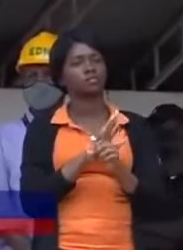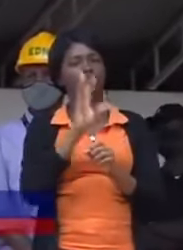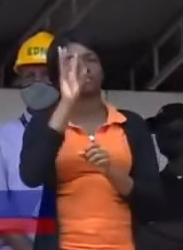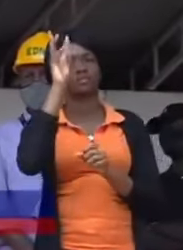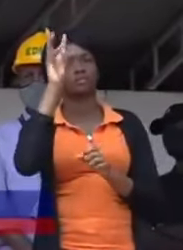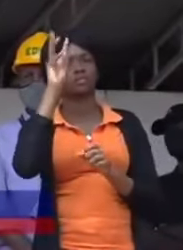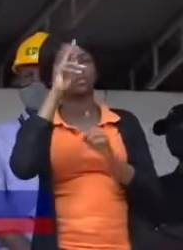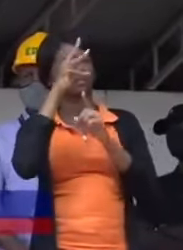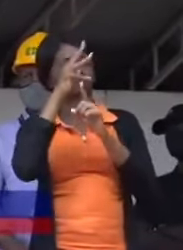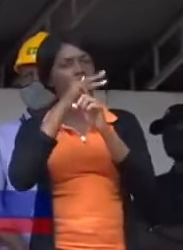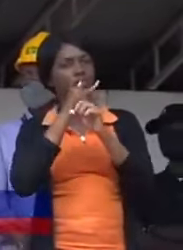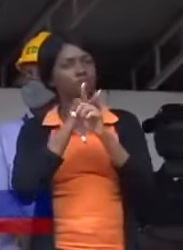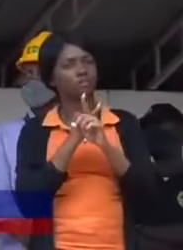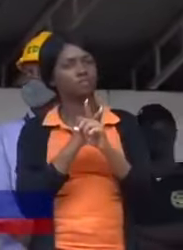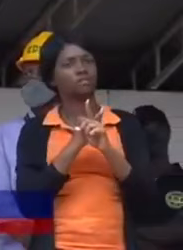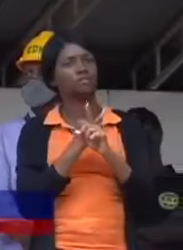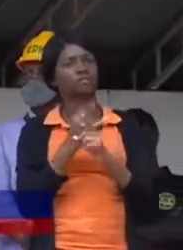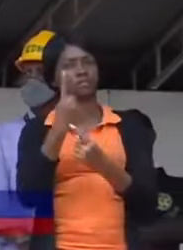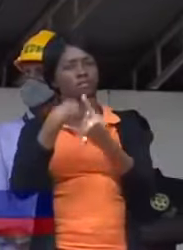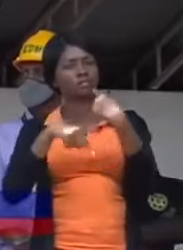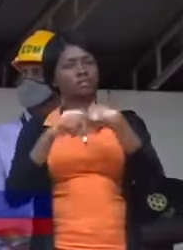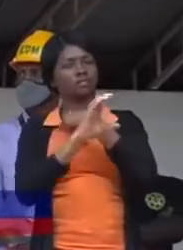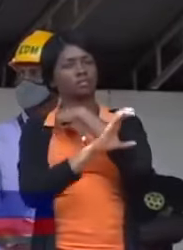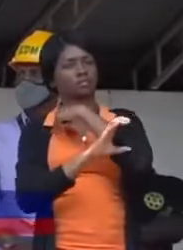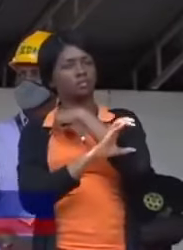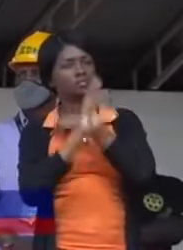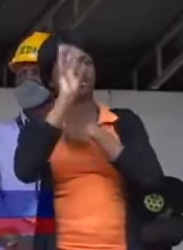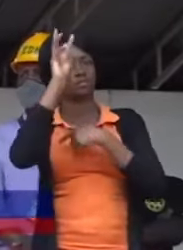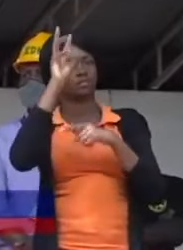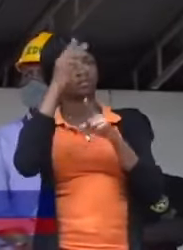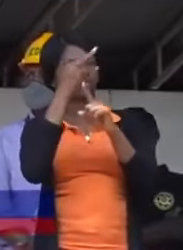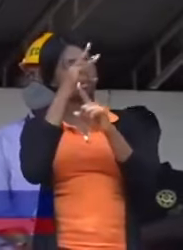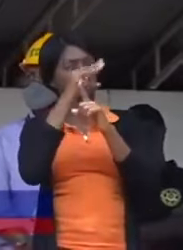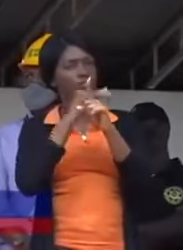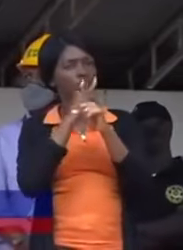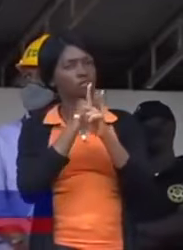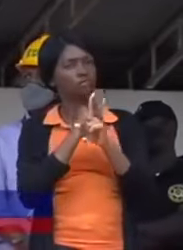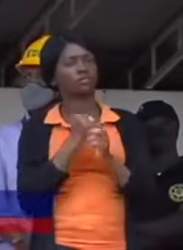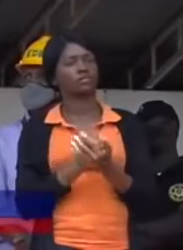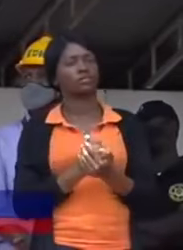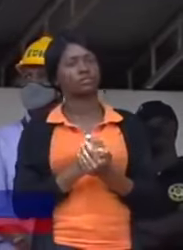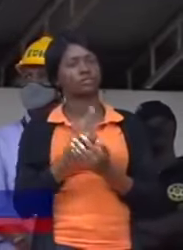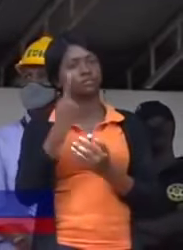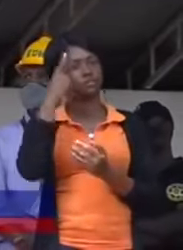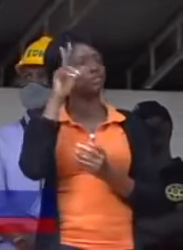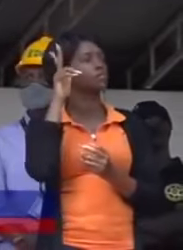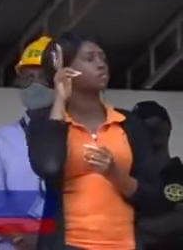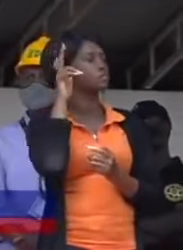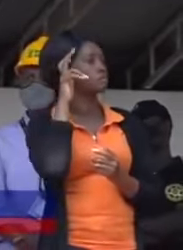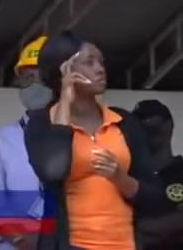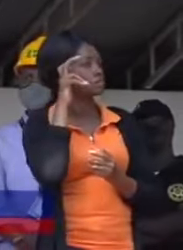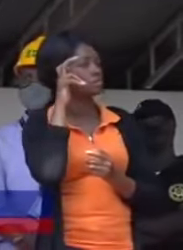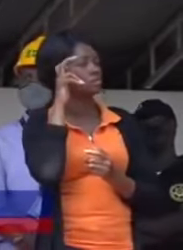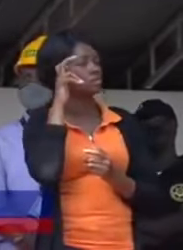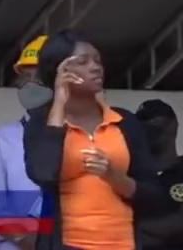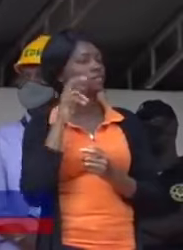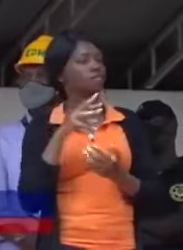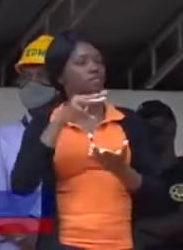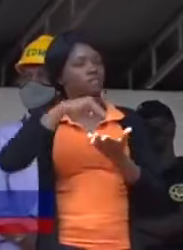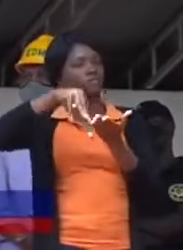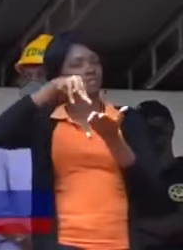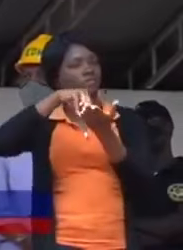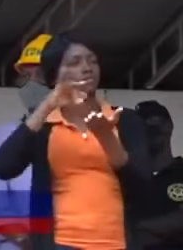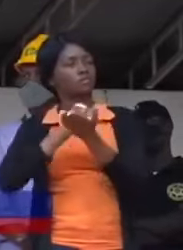6 mai, maintenant au cap le 6 mai, ministre, rangez pas là bien, le 6 mai. Pour me mettre dans des bruits centrales là dans les oreilles,